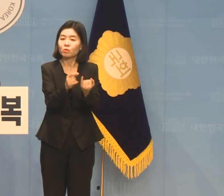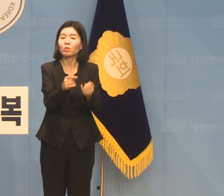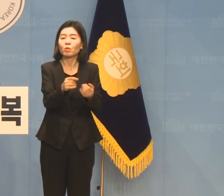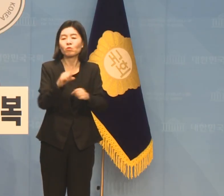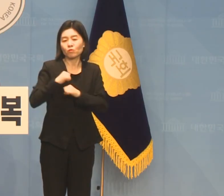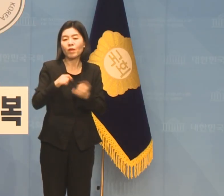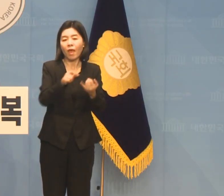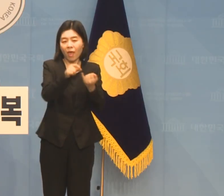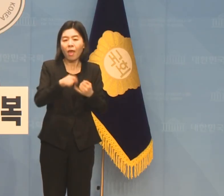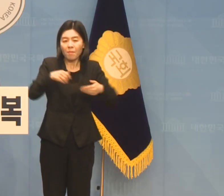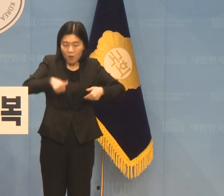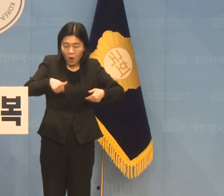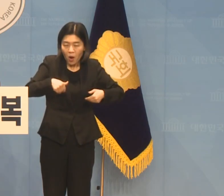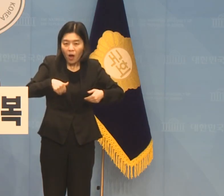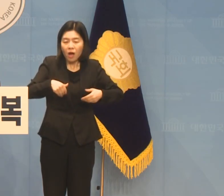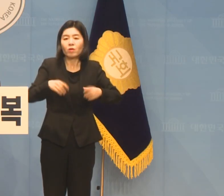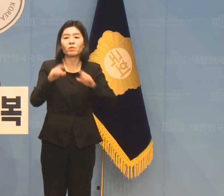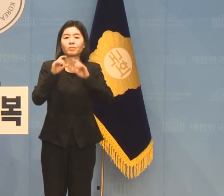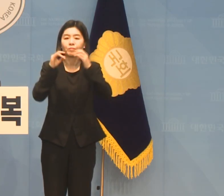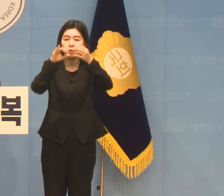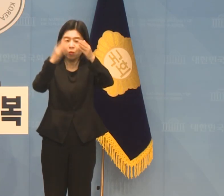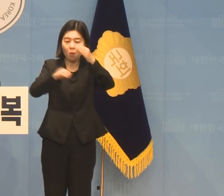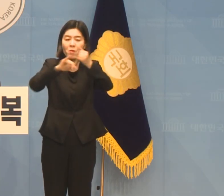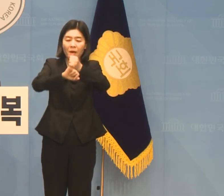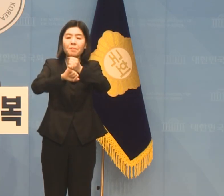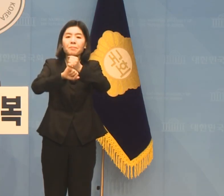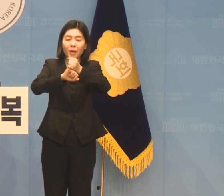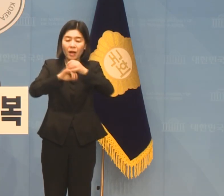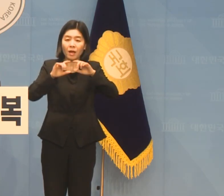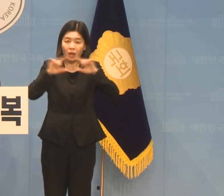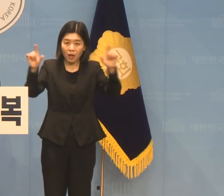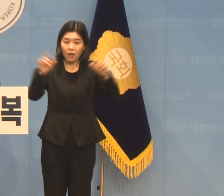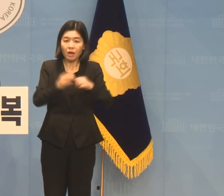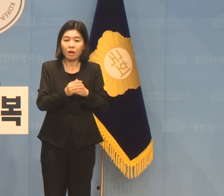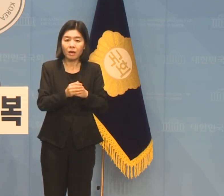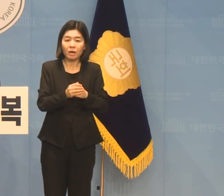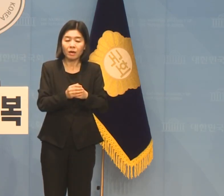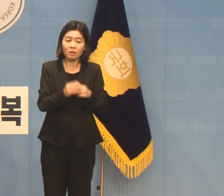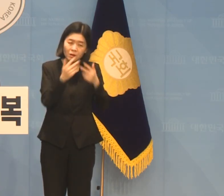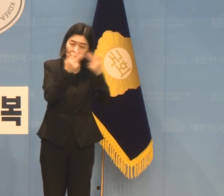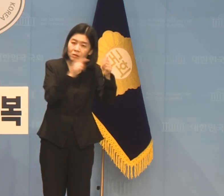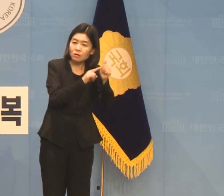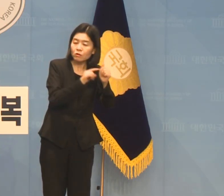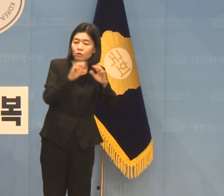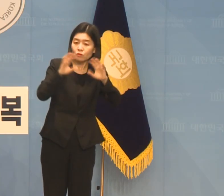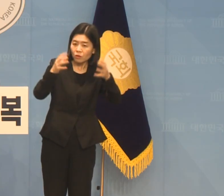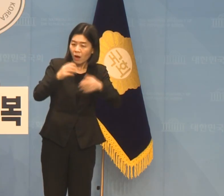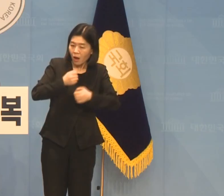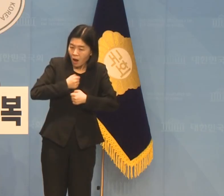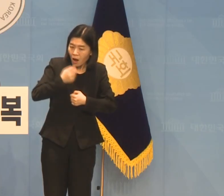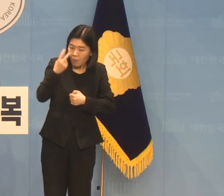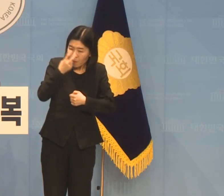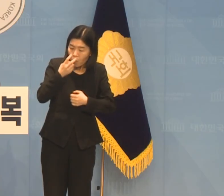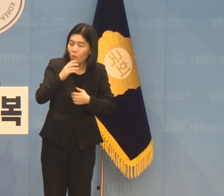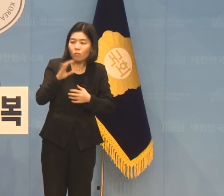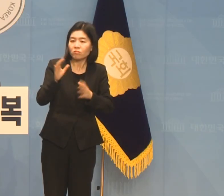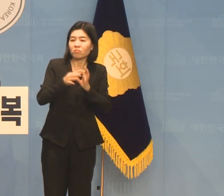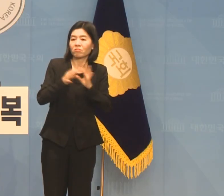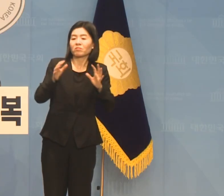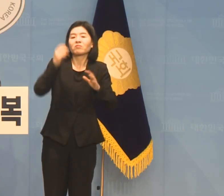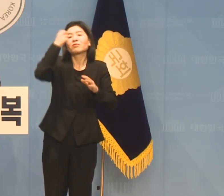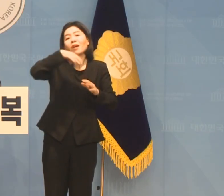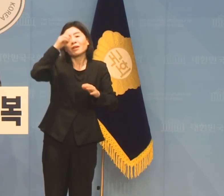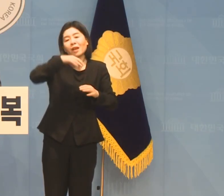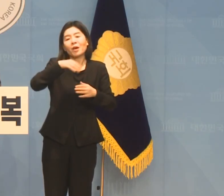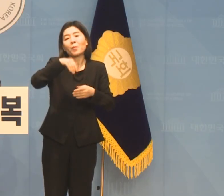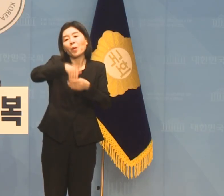공약했습니다. 그러나 이재명 후보는 국가 안보야 어떻게 되든 말든 편반 얻으면 된다는 노골적인 도둑